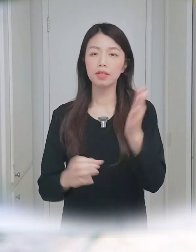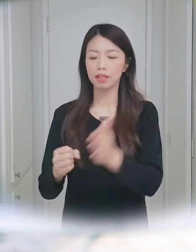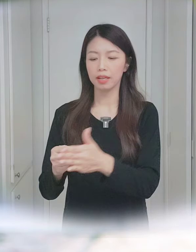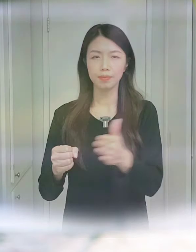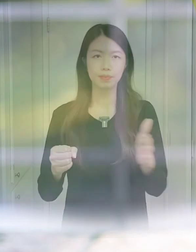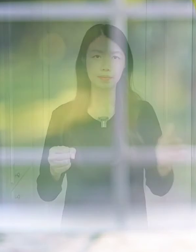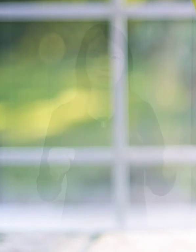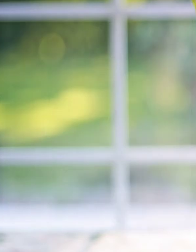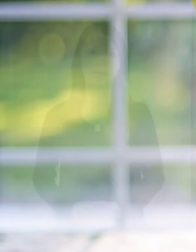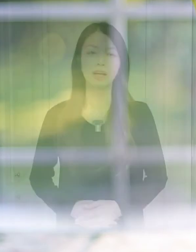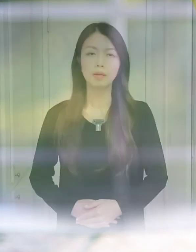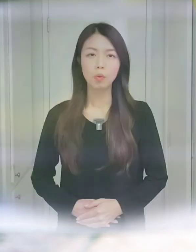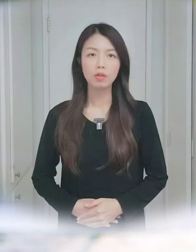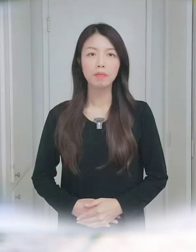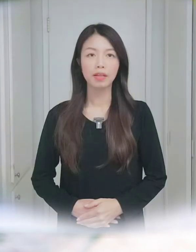없으니.